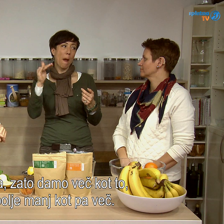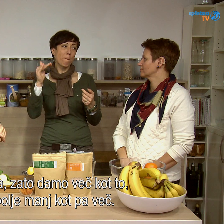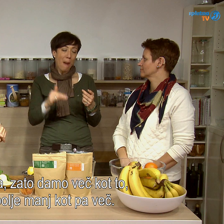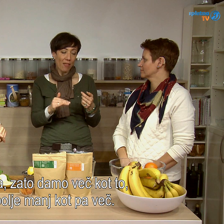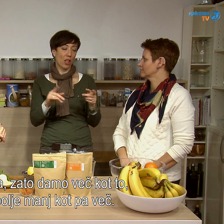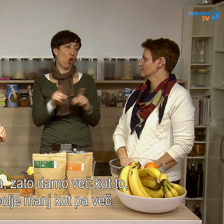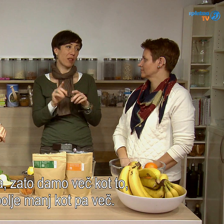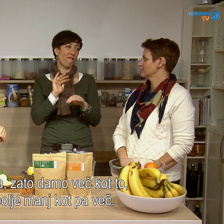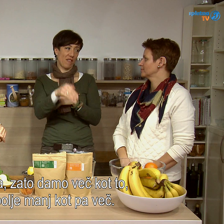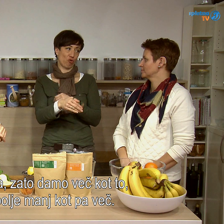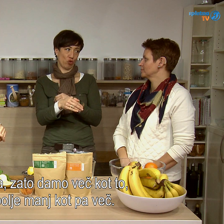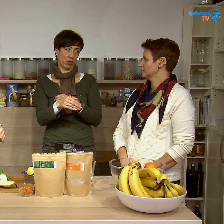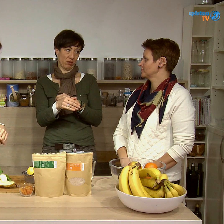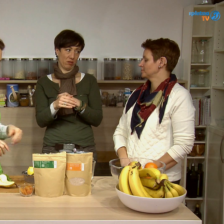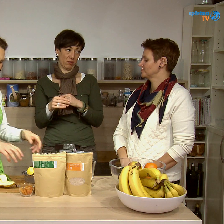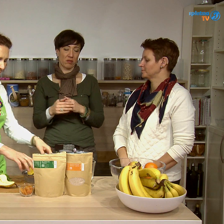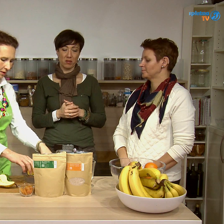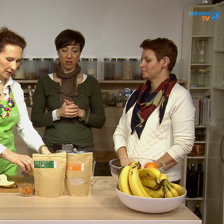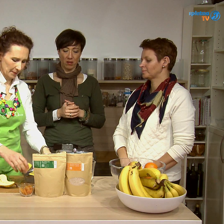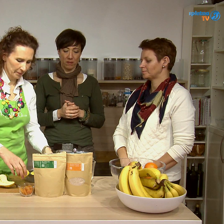pa več.